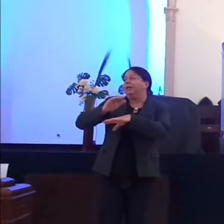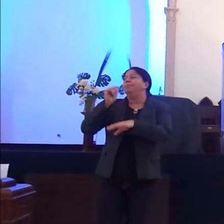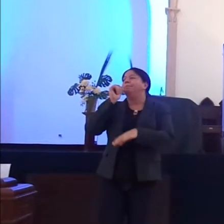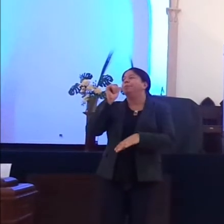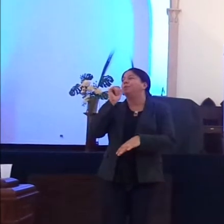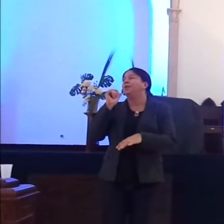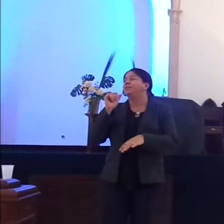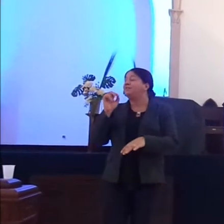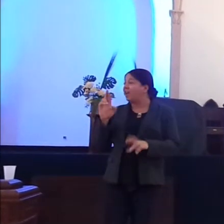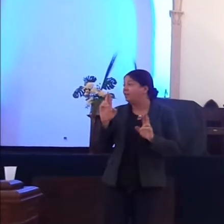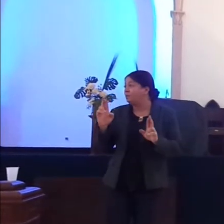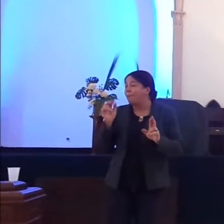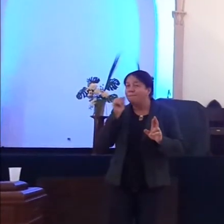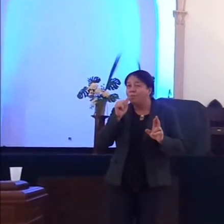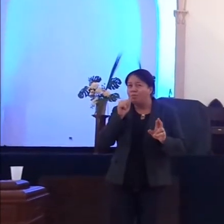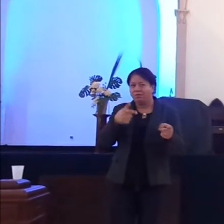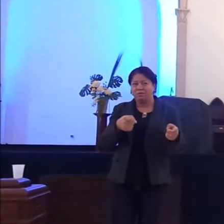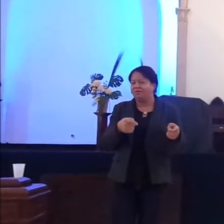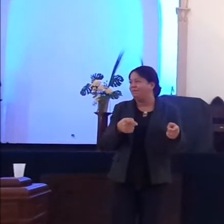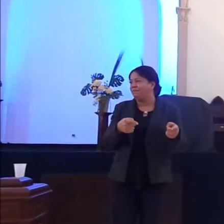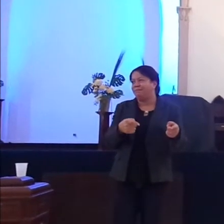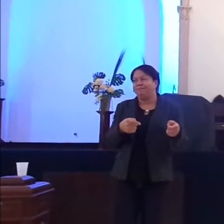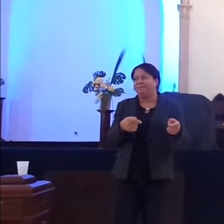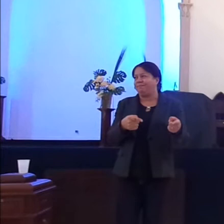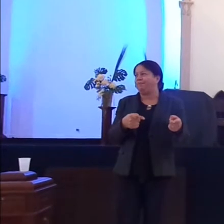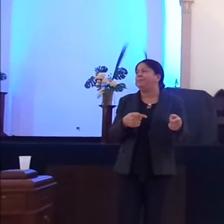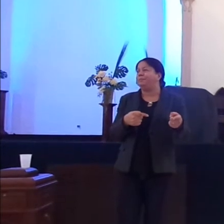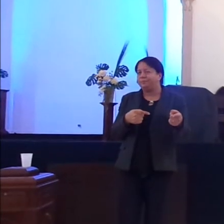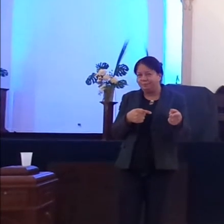olhar o papel que a mulher tem,